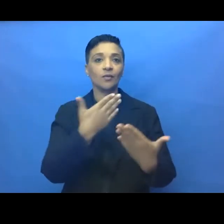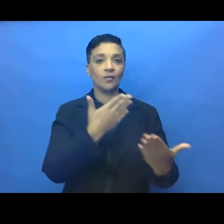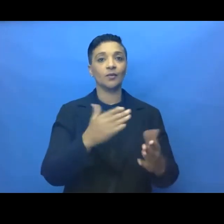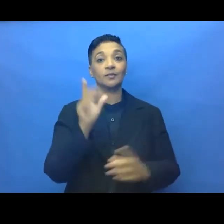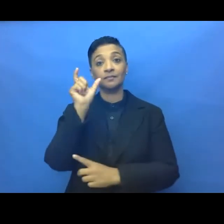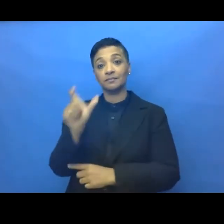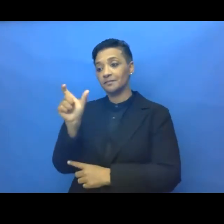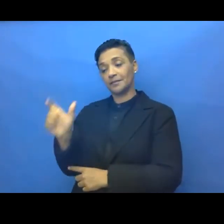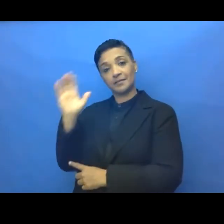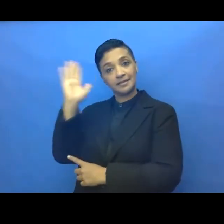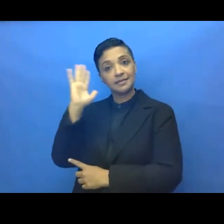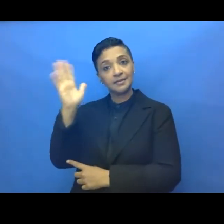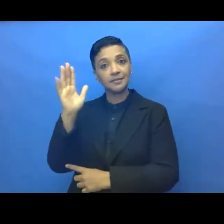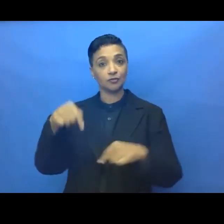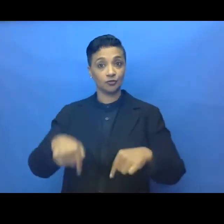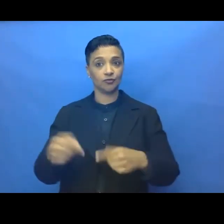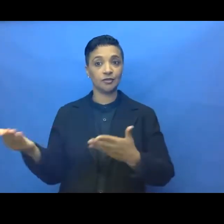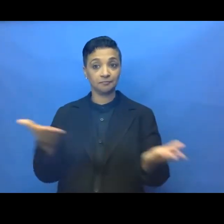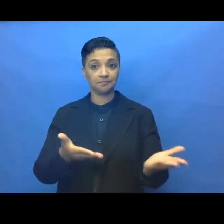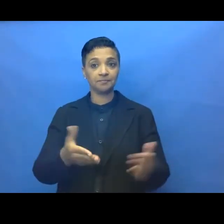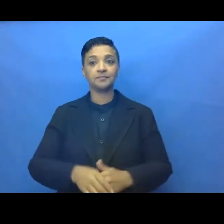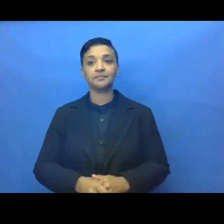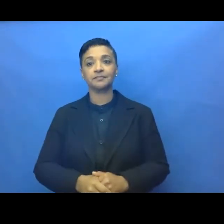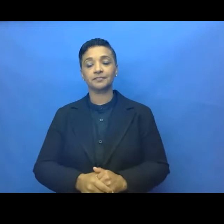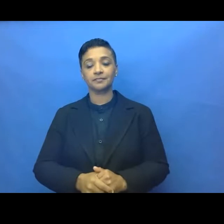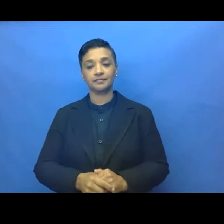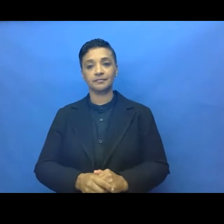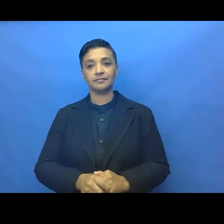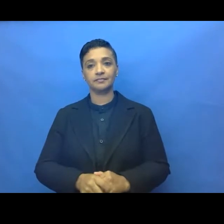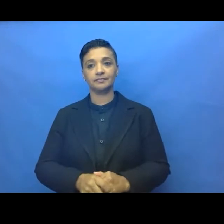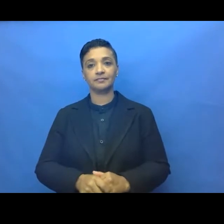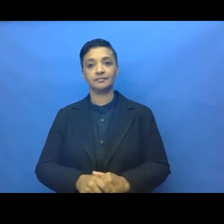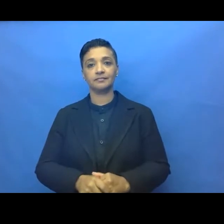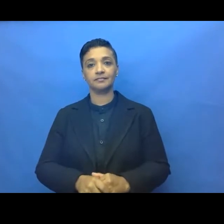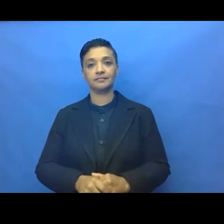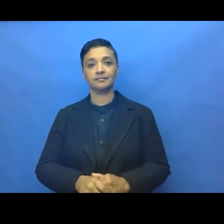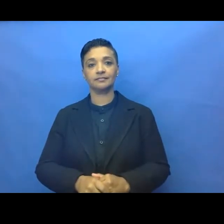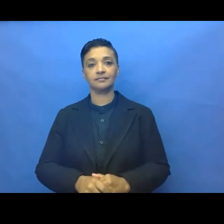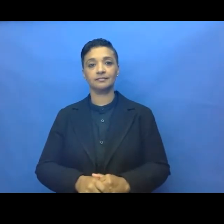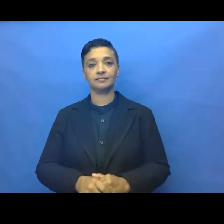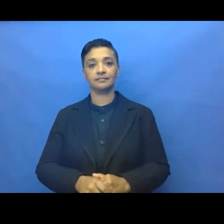présentations. J'aimerais tout d'abord remercier tous les orateurs